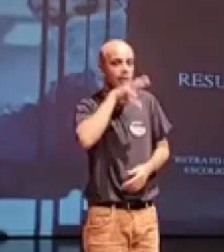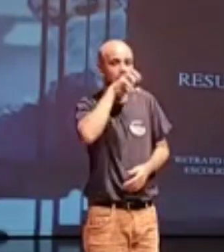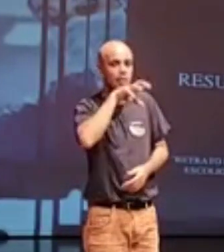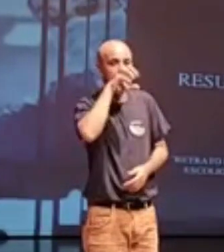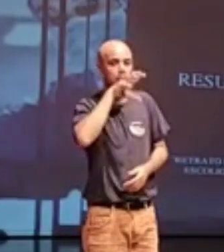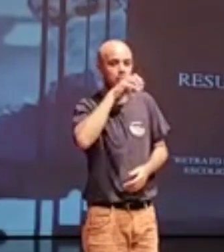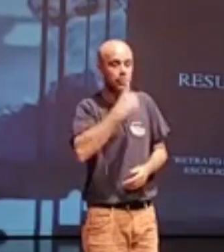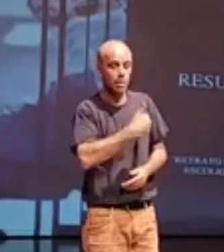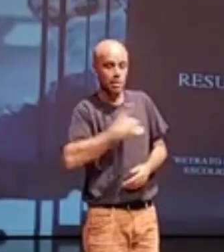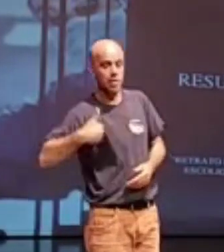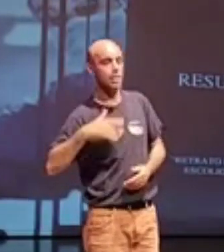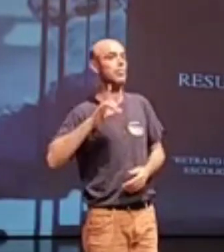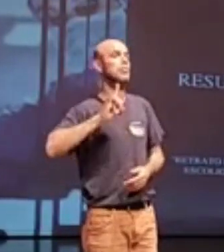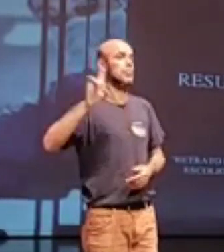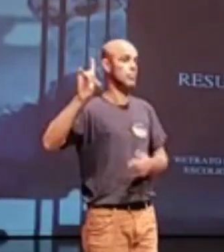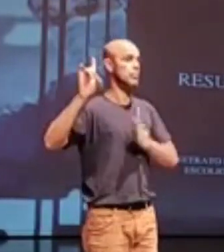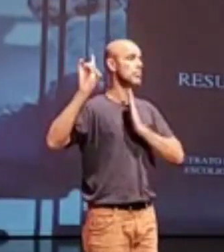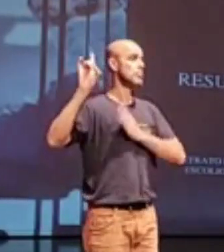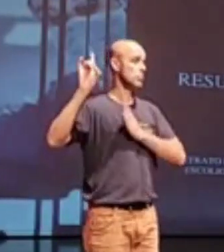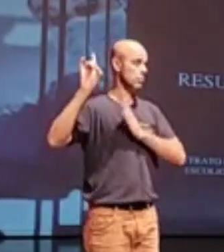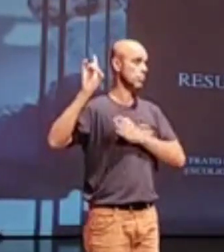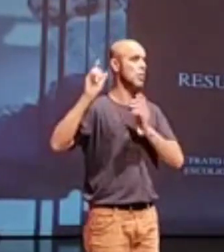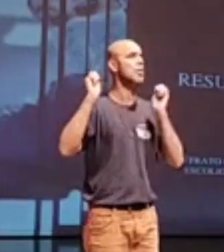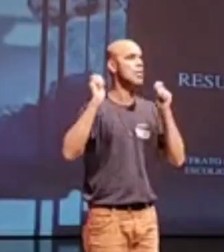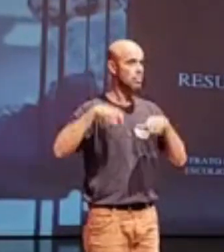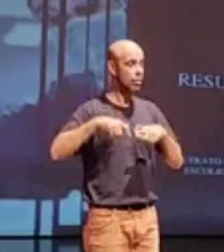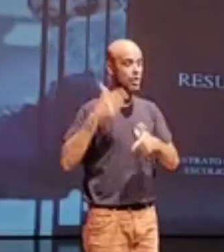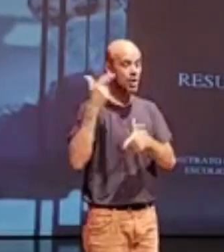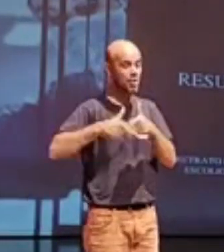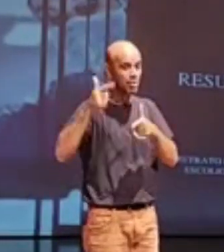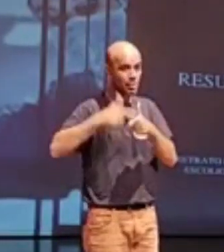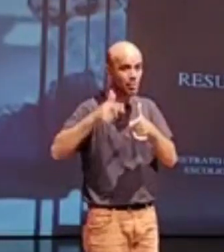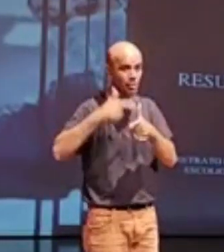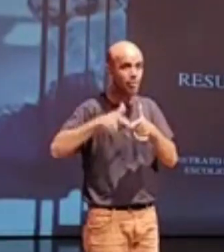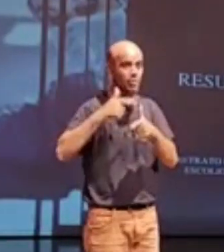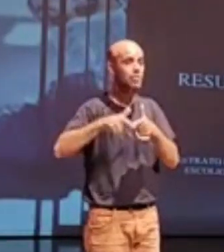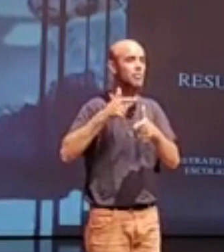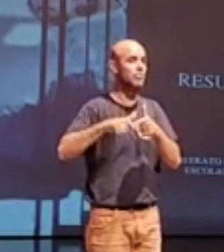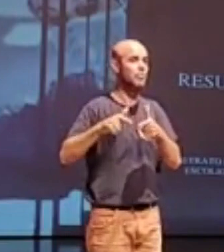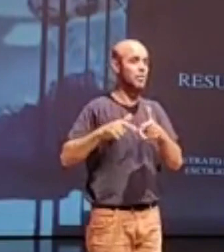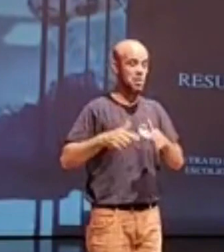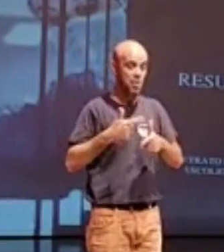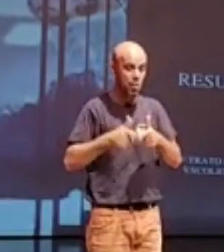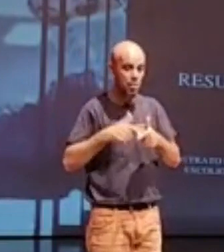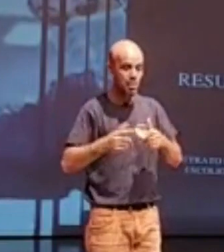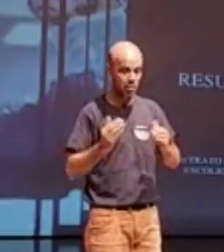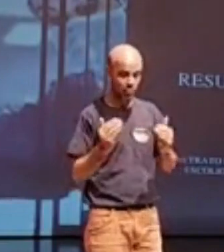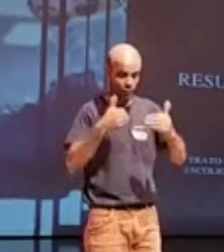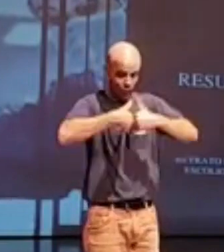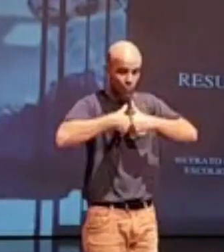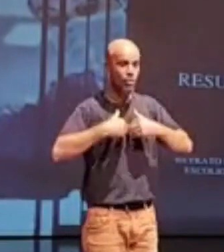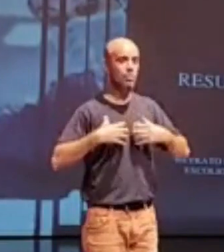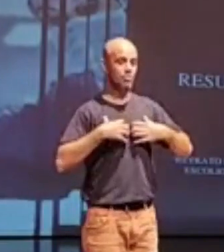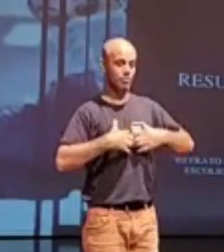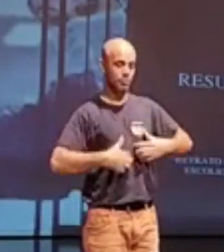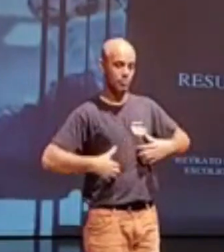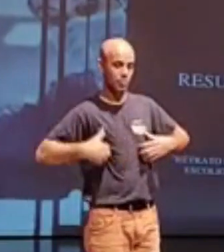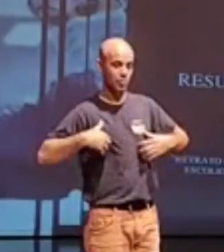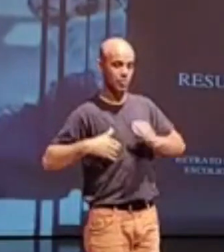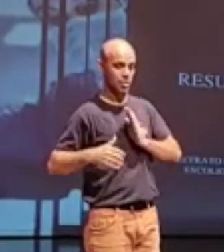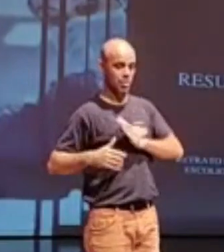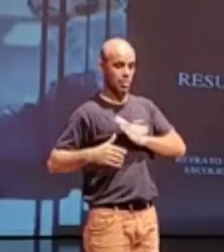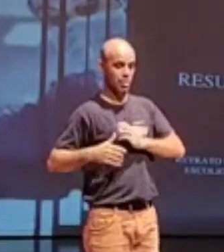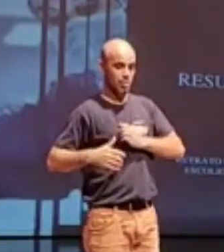lado direito do coração. E o paciente tem um problema que chama, o termo técnico é corte pulmonar. E isso leva a falência